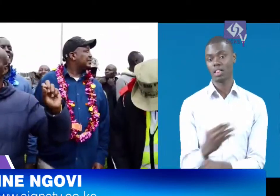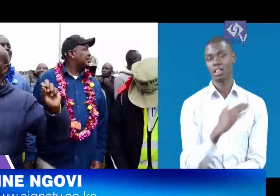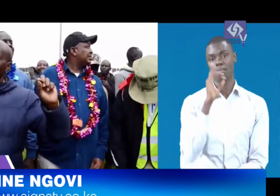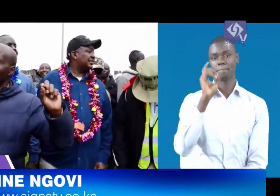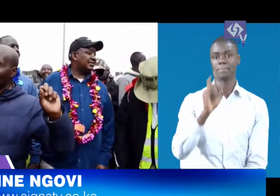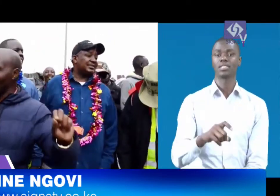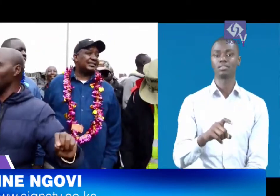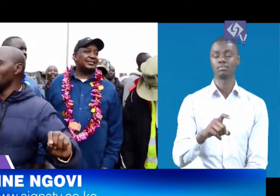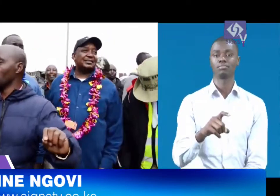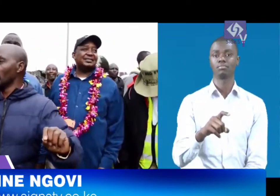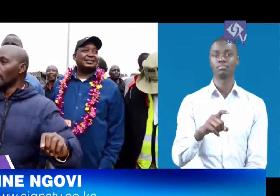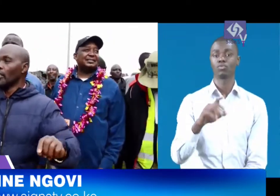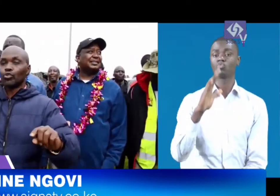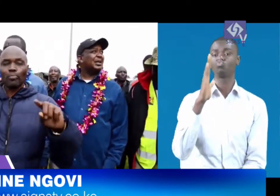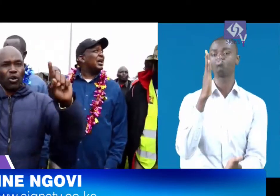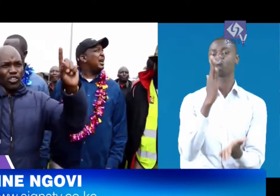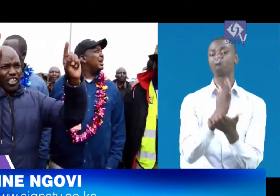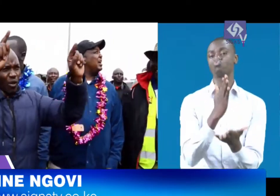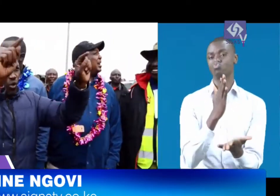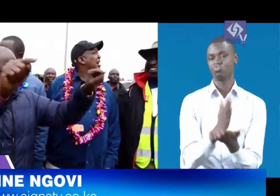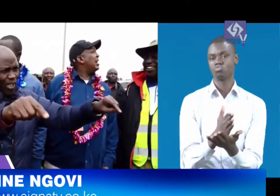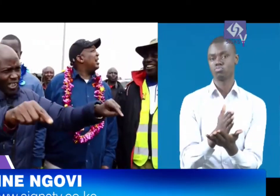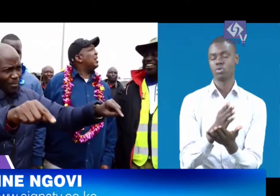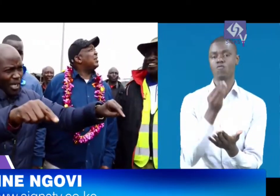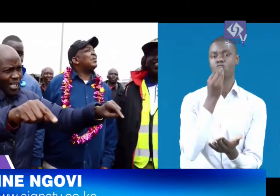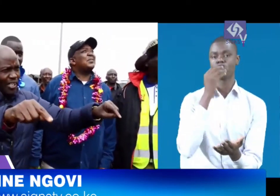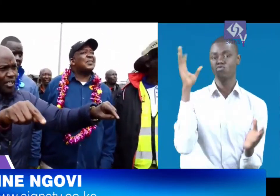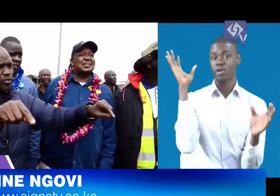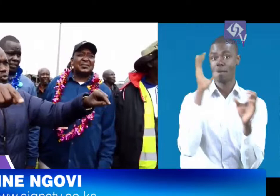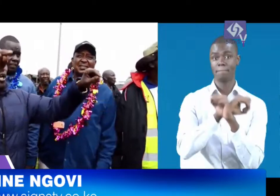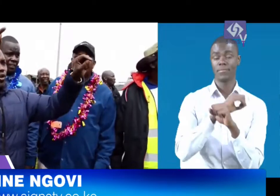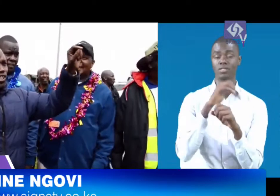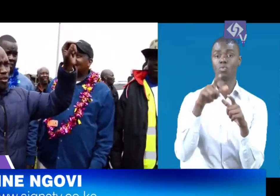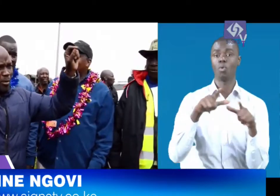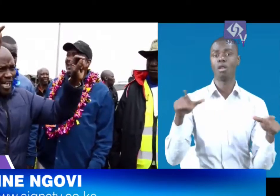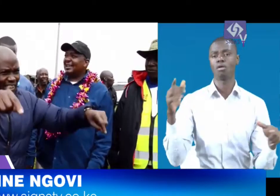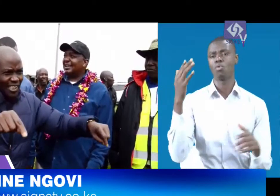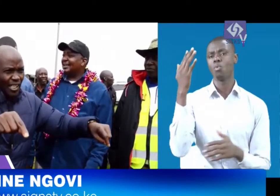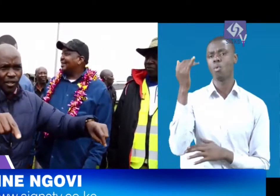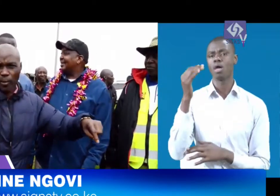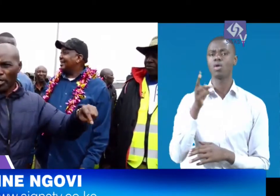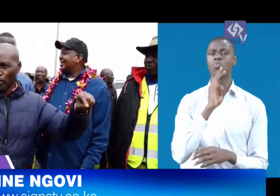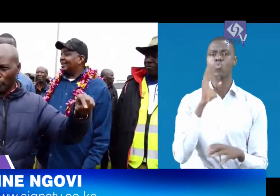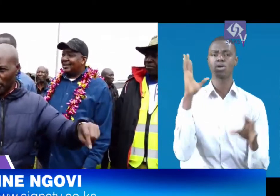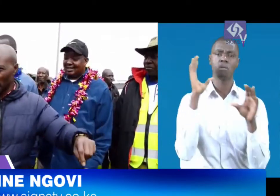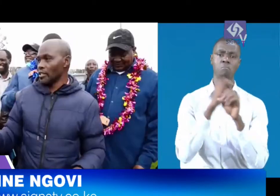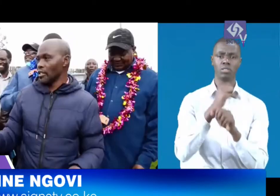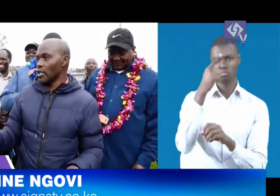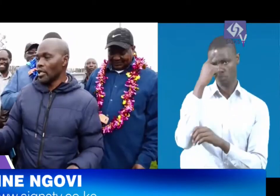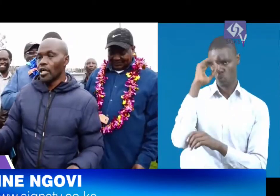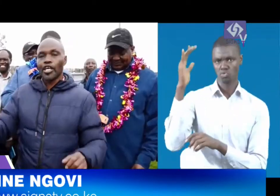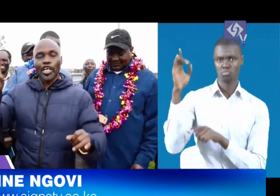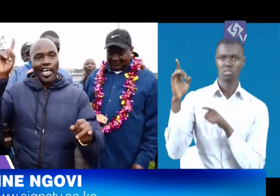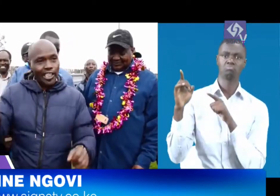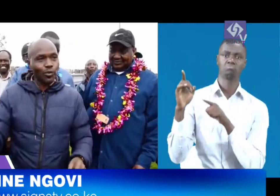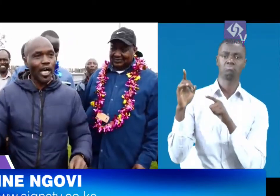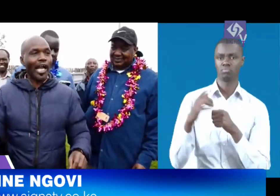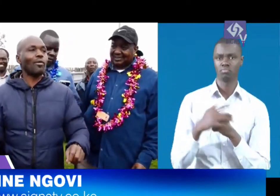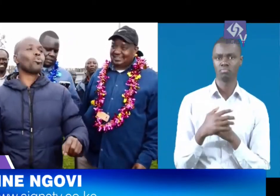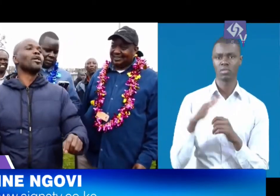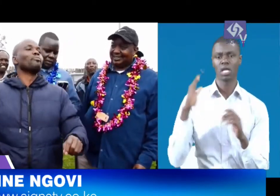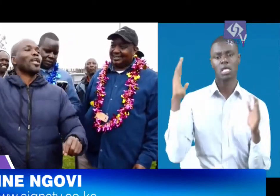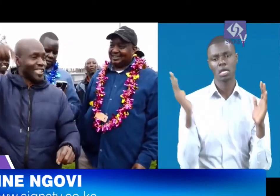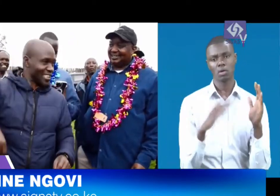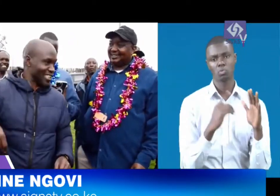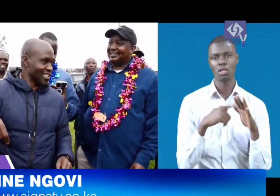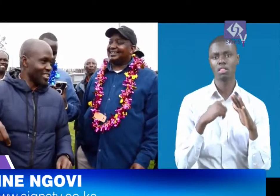Ikatwe. Kwetu kwa kweli tumekosa chakula kwa shamba, tumekosa hiyo maji kwa sababu ya hiyo miti. Ikatwe